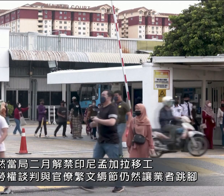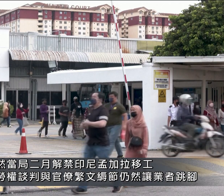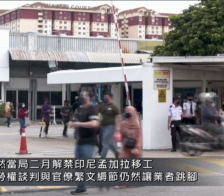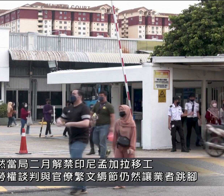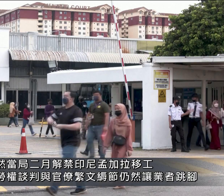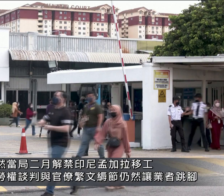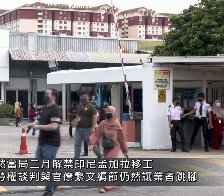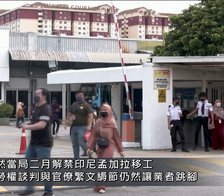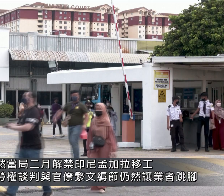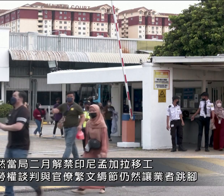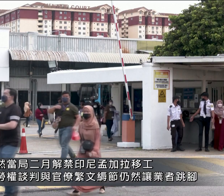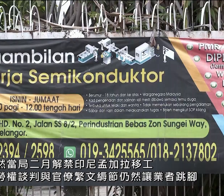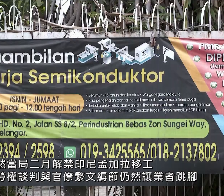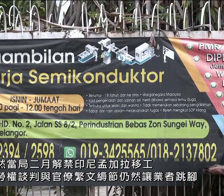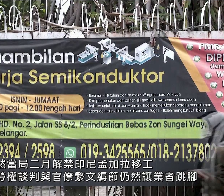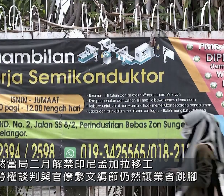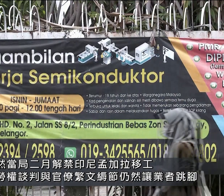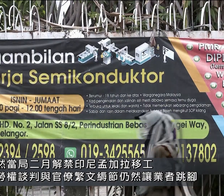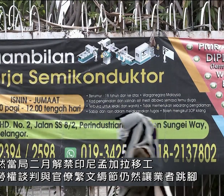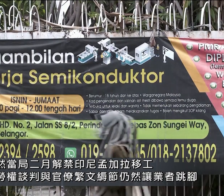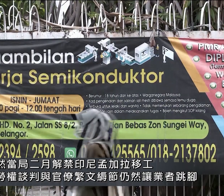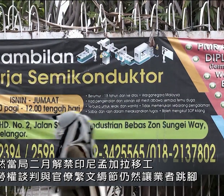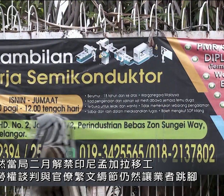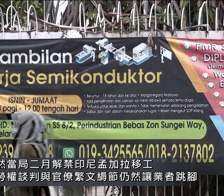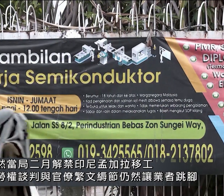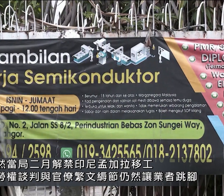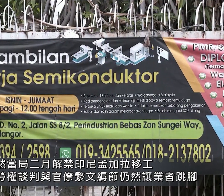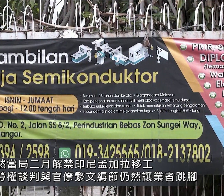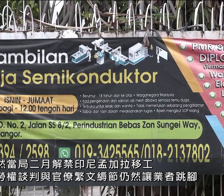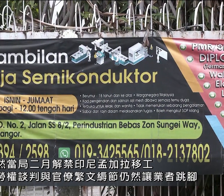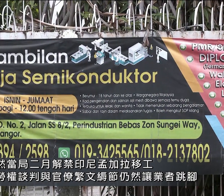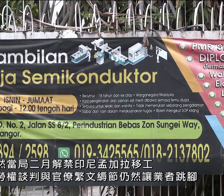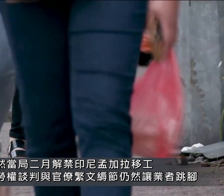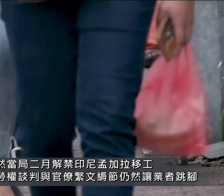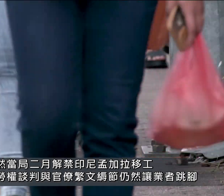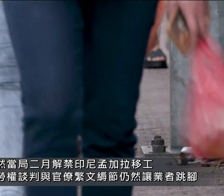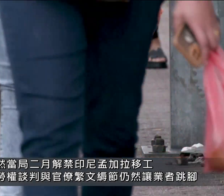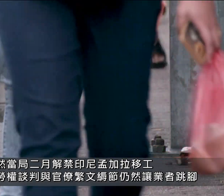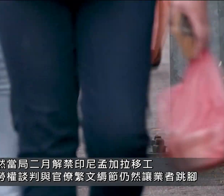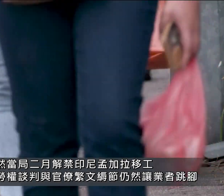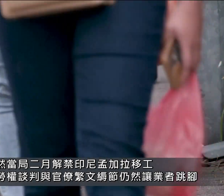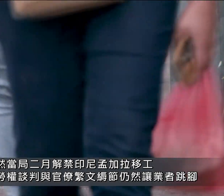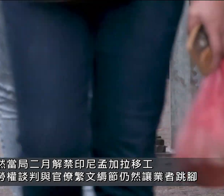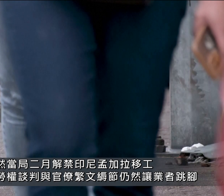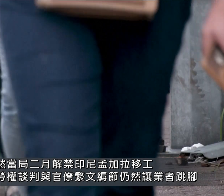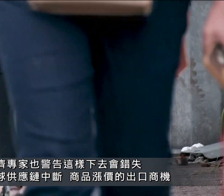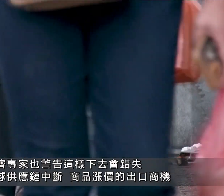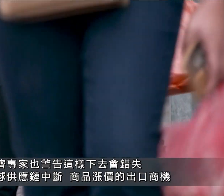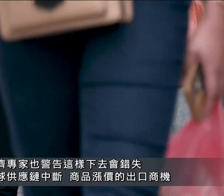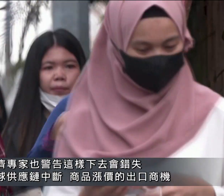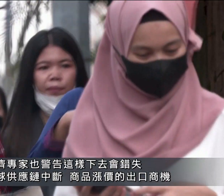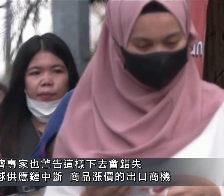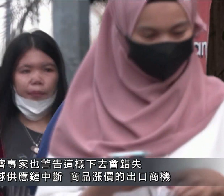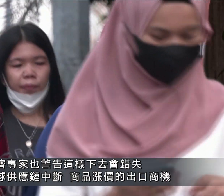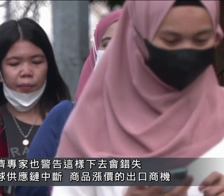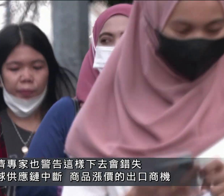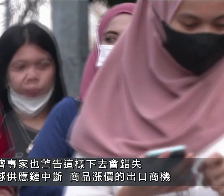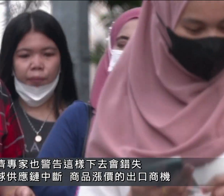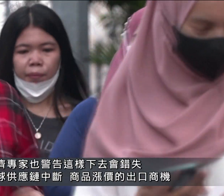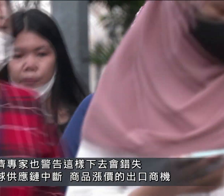禁印尼孟加拉移工，但劳权谈判与官僚繁文缛节仍然让业者跳脚。经济专家也警告，这样下去会错